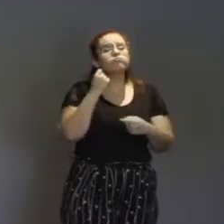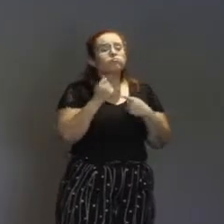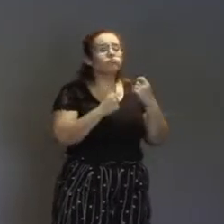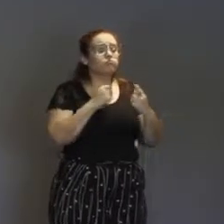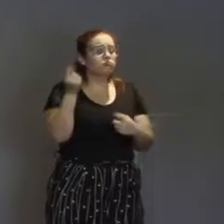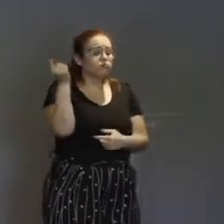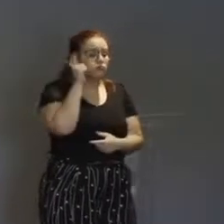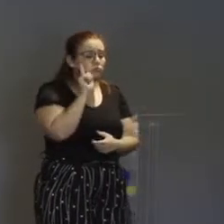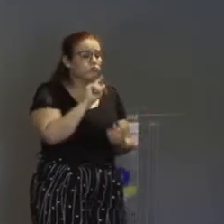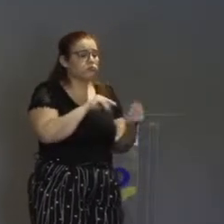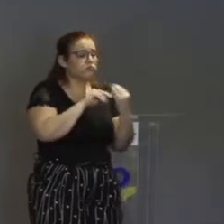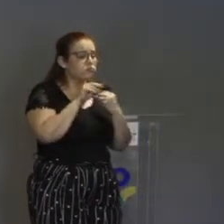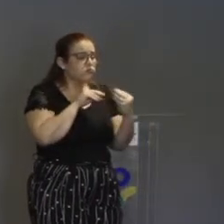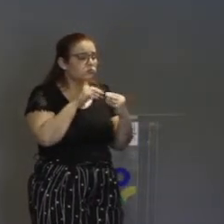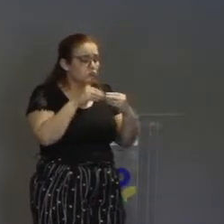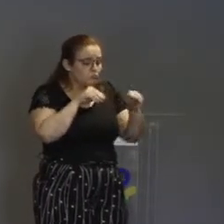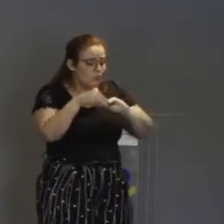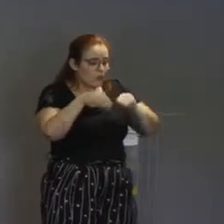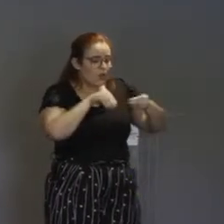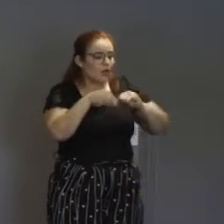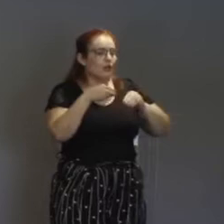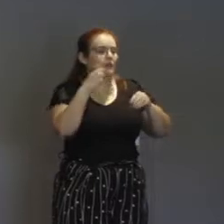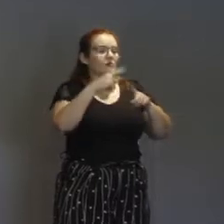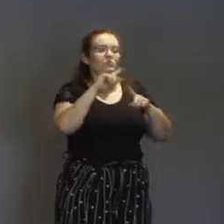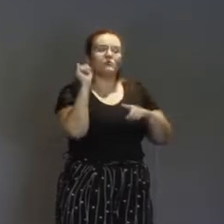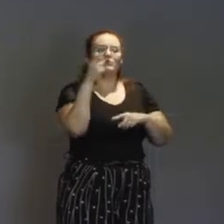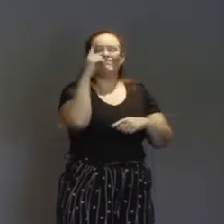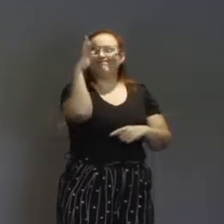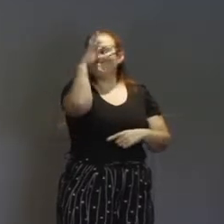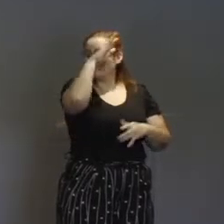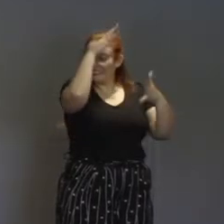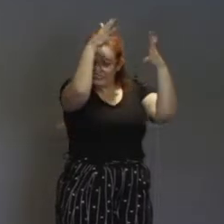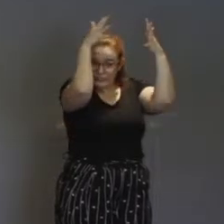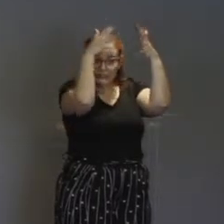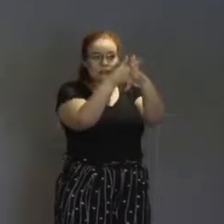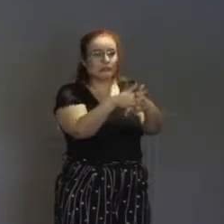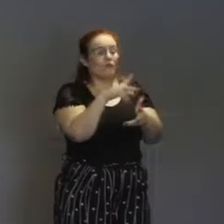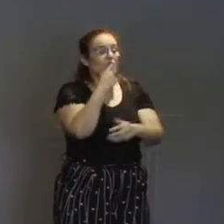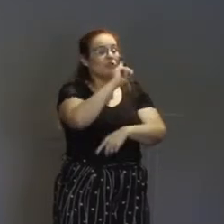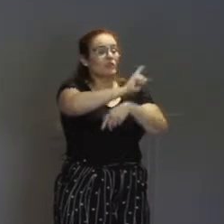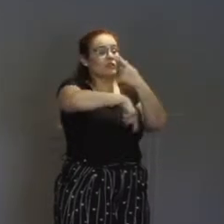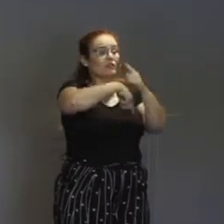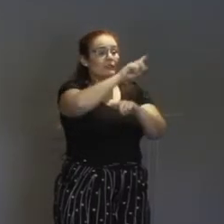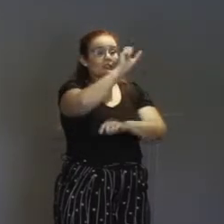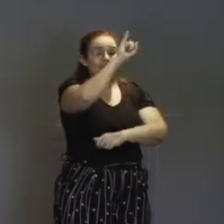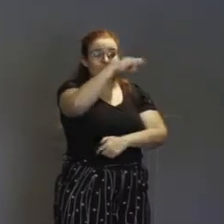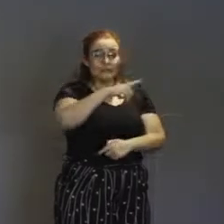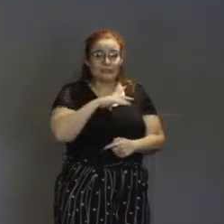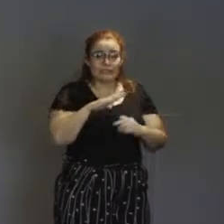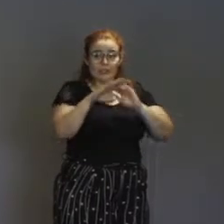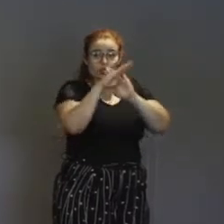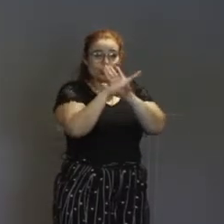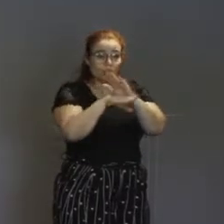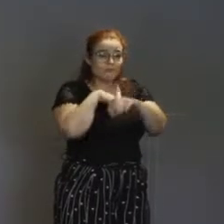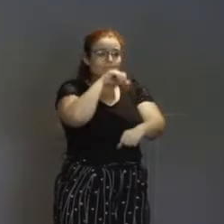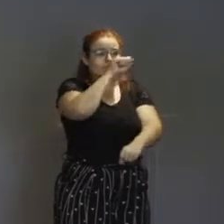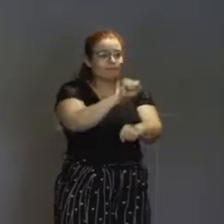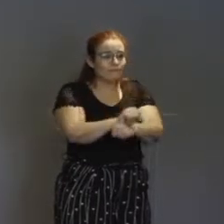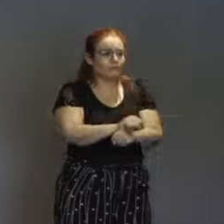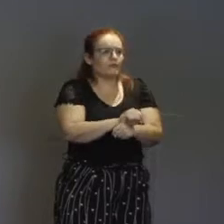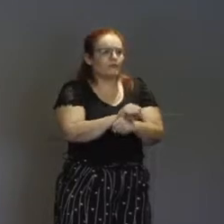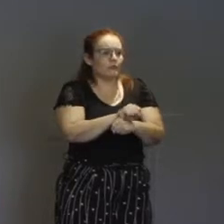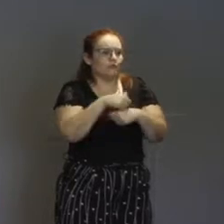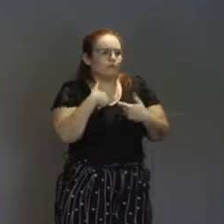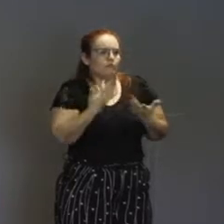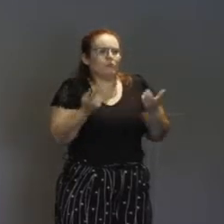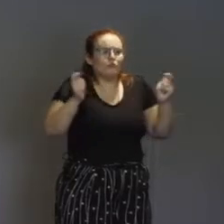arejamento e flexibilidade, porque realmente é muito complicado lidar com inovação quando você tem uma estrutura institucional que não necessariamente